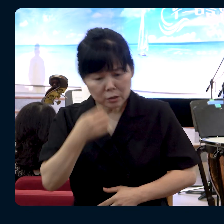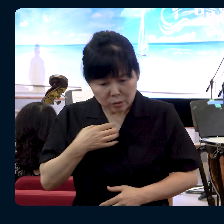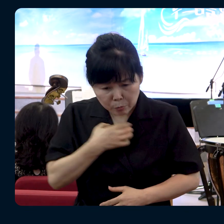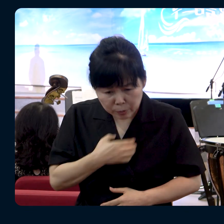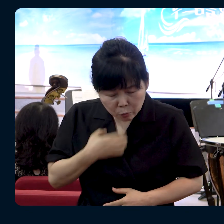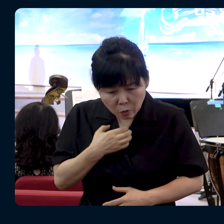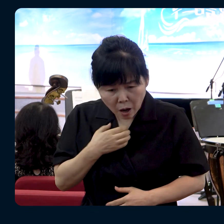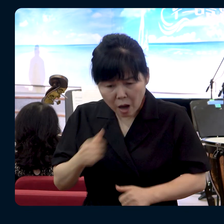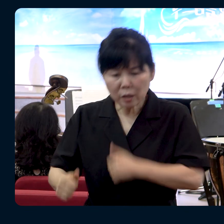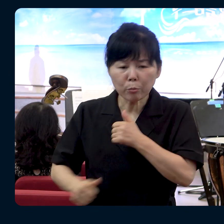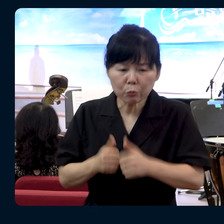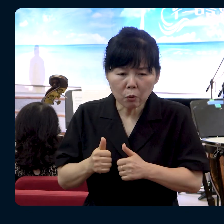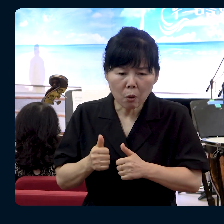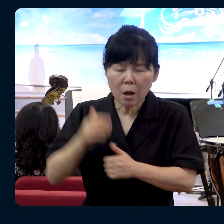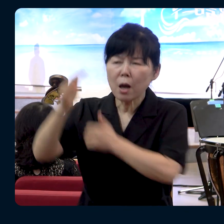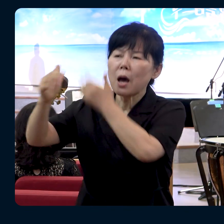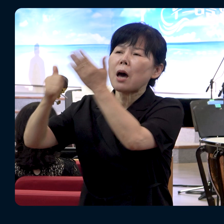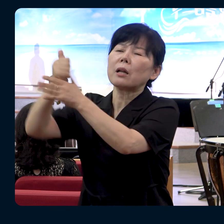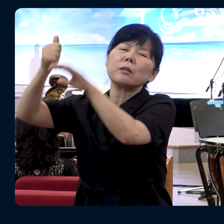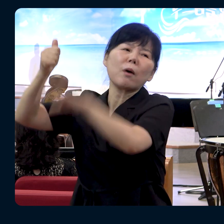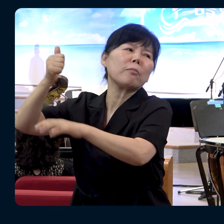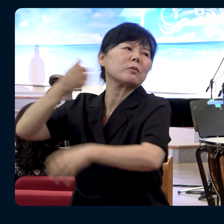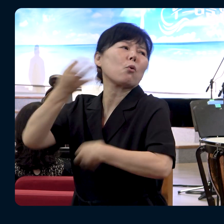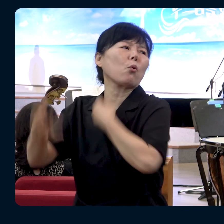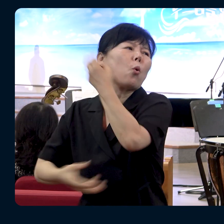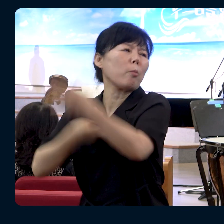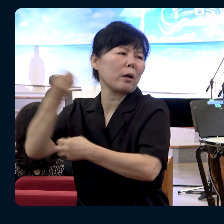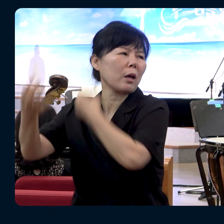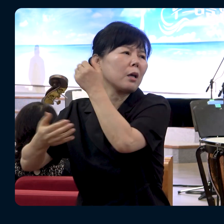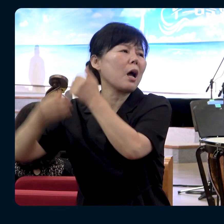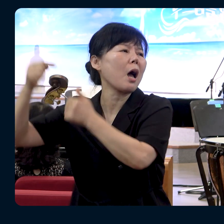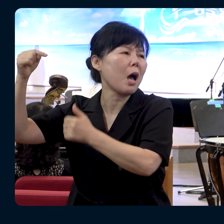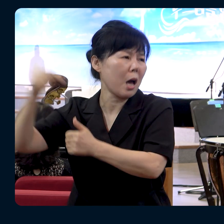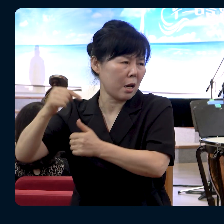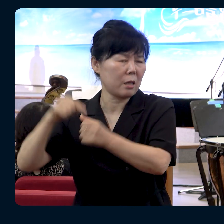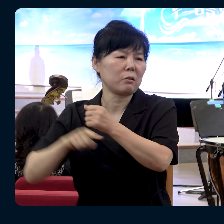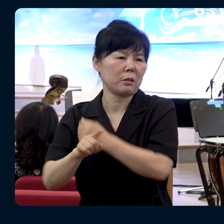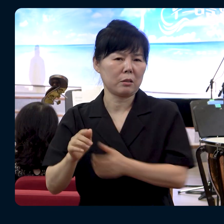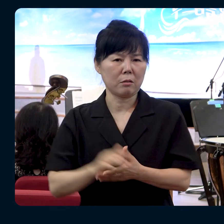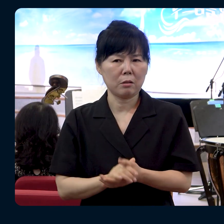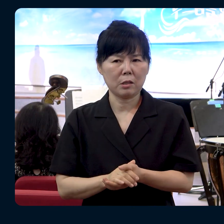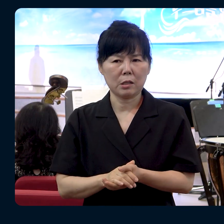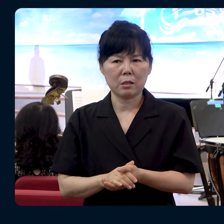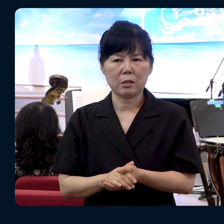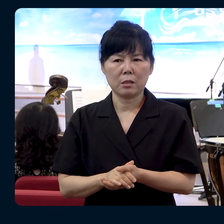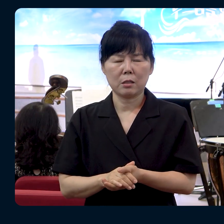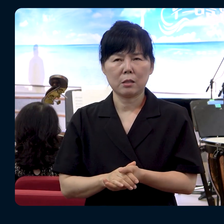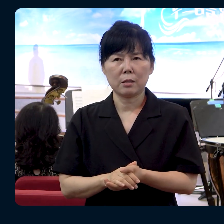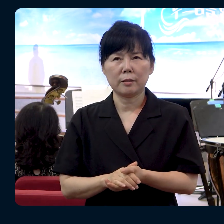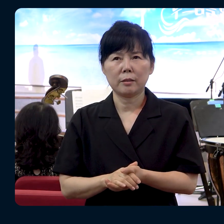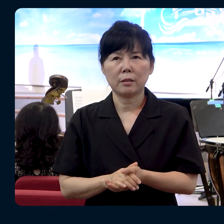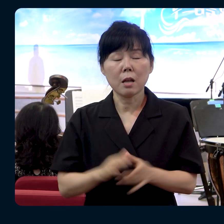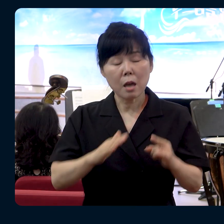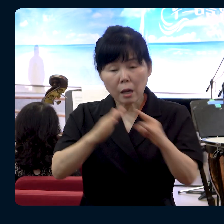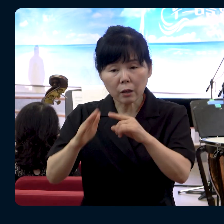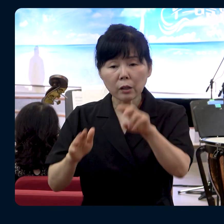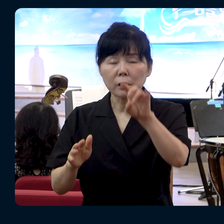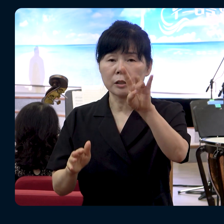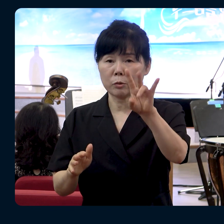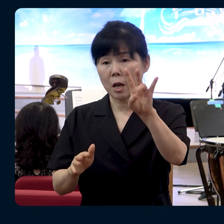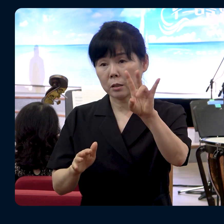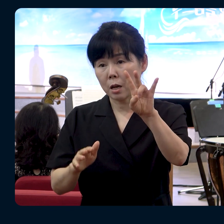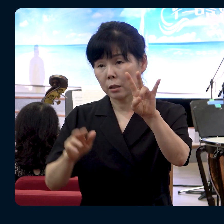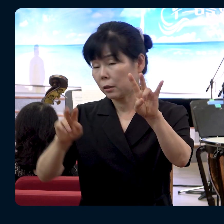나에게 탄식하라라고 말씀하신 것이다 라고 해석을 해요. 그리고 어떤 주석도 보니까 에스겔서 24장